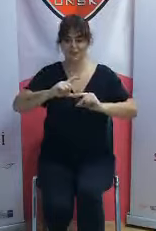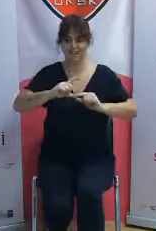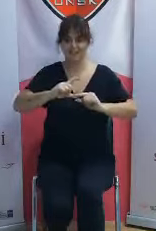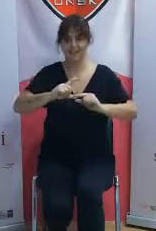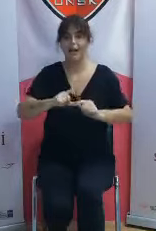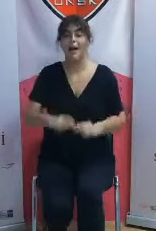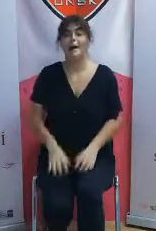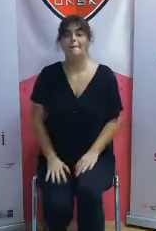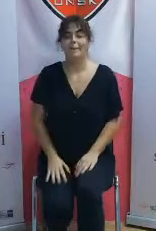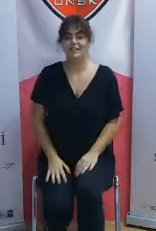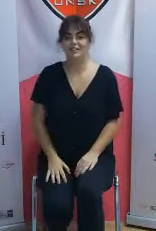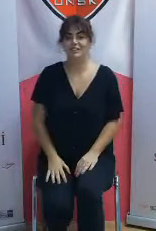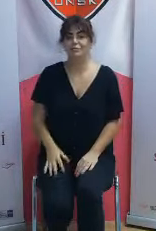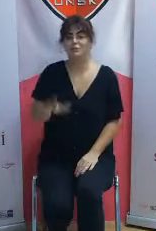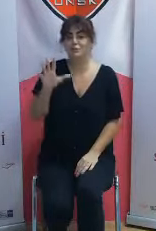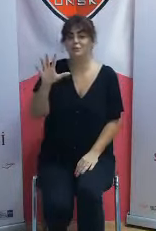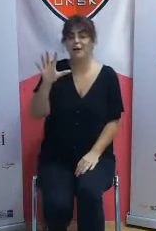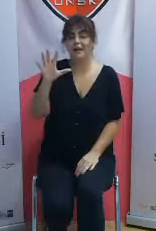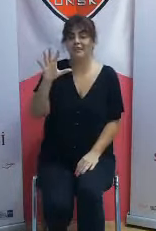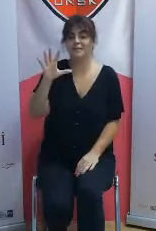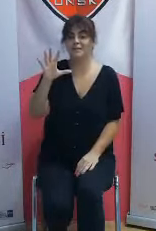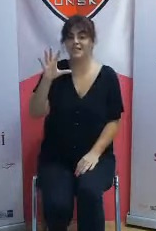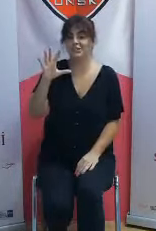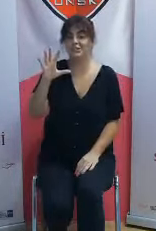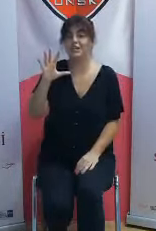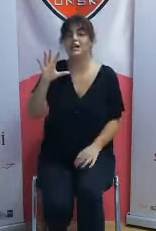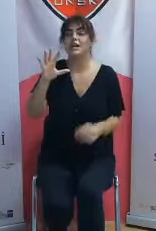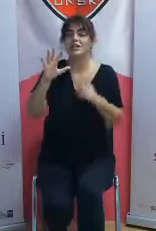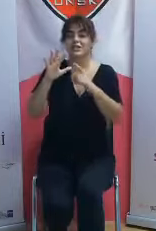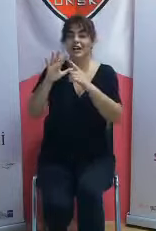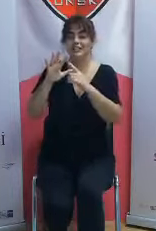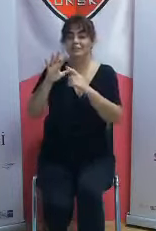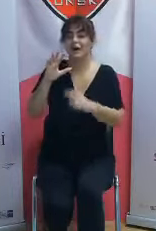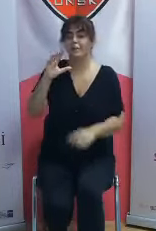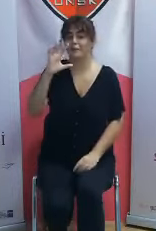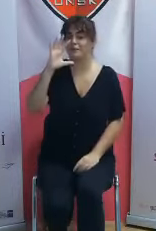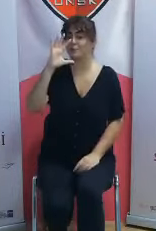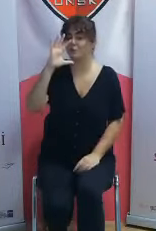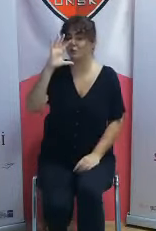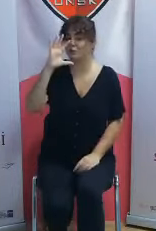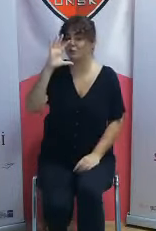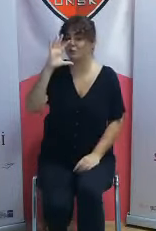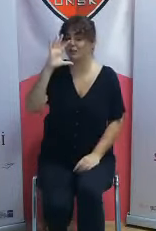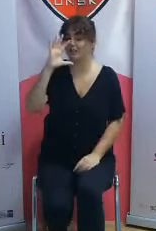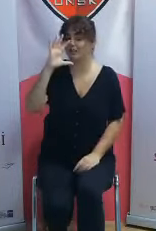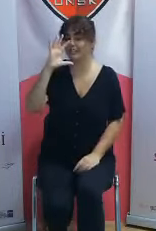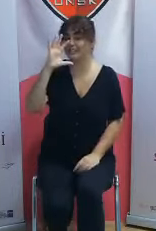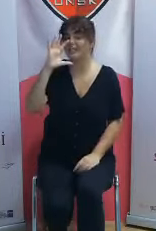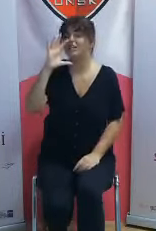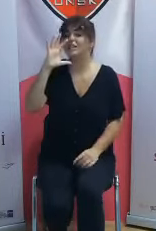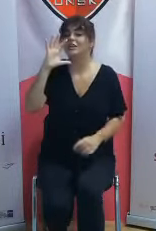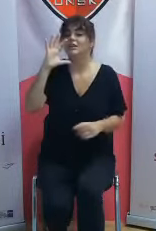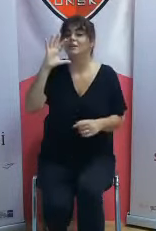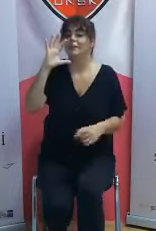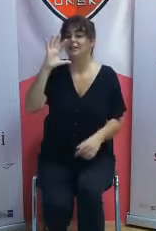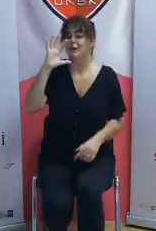Mart için bütün parmaklarımız açık. İşaret parmağımız burnumuza yakın. Baş